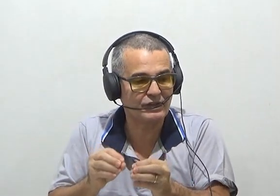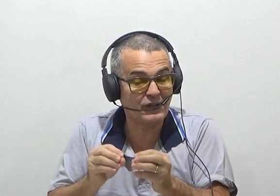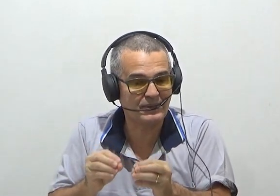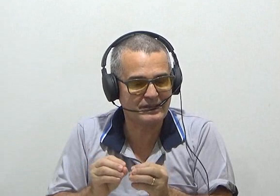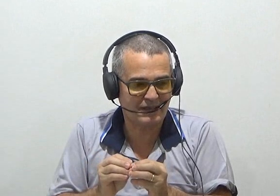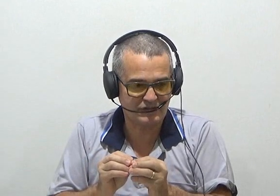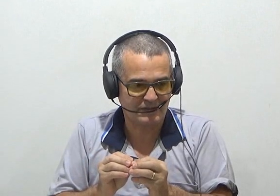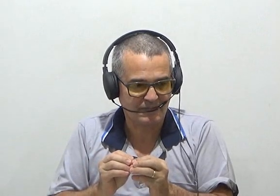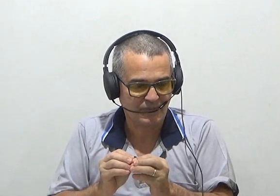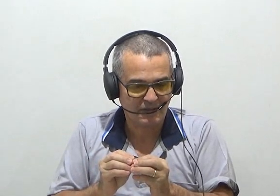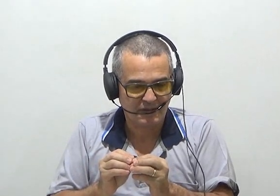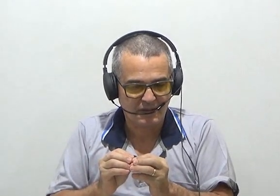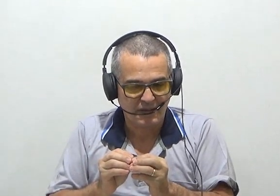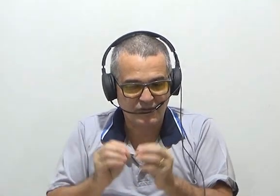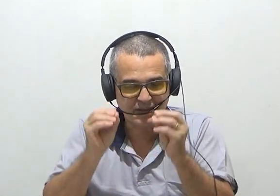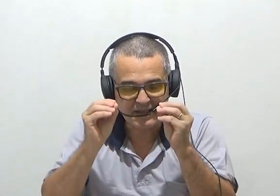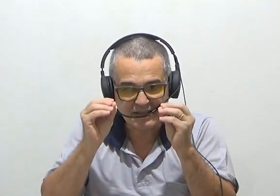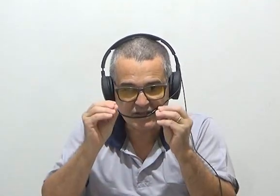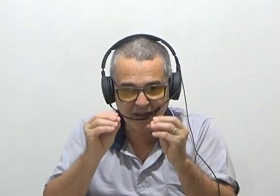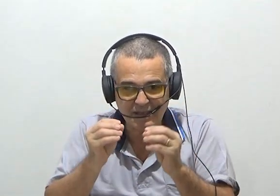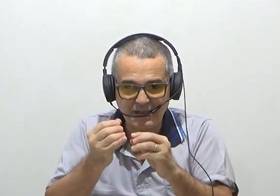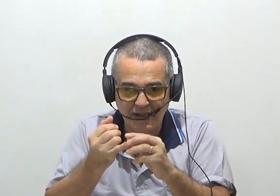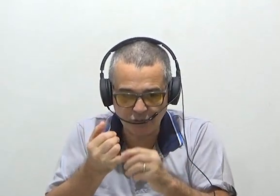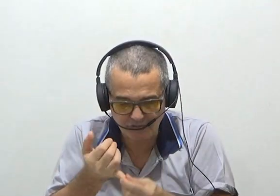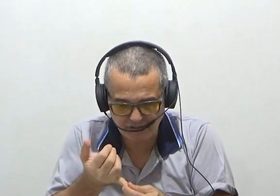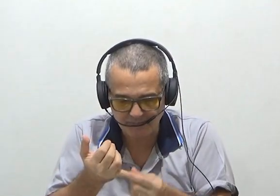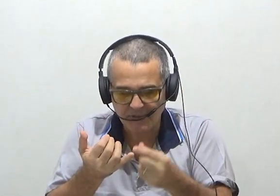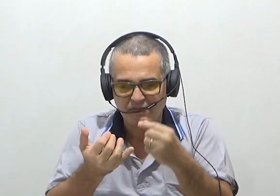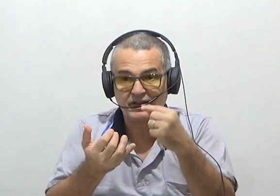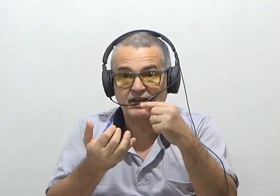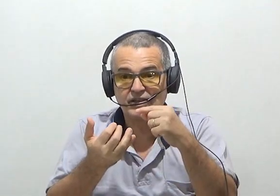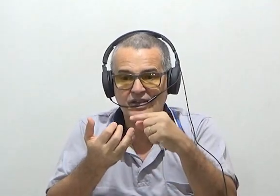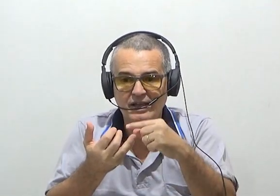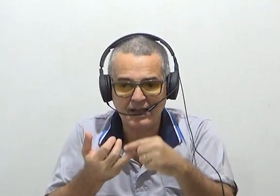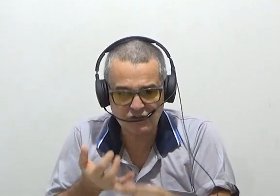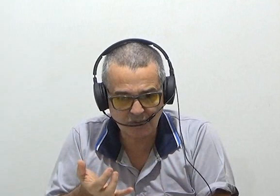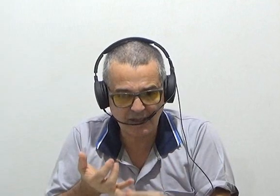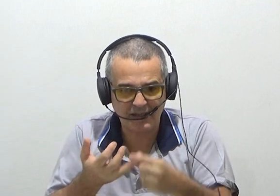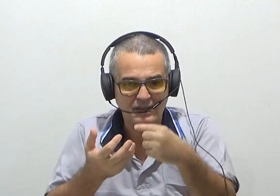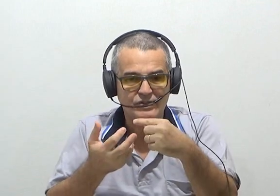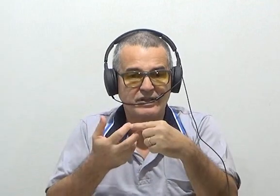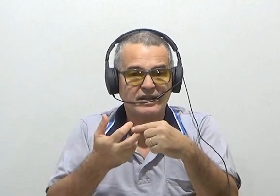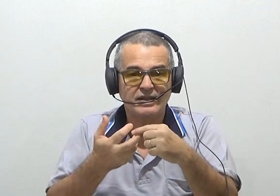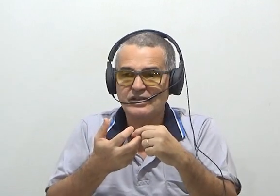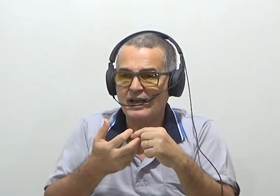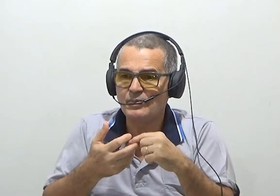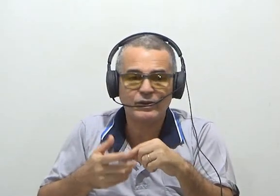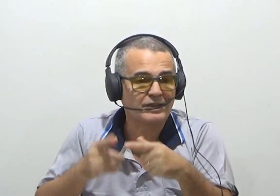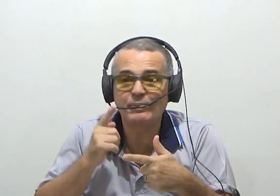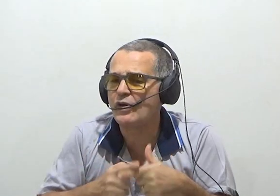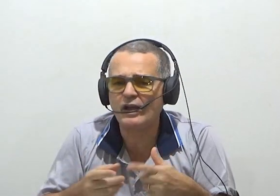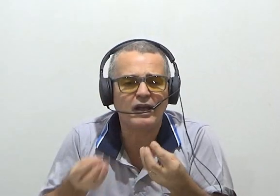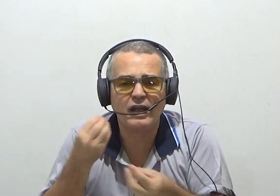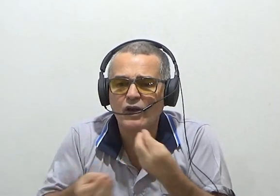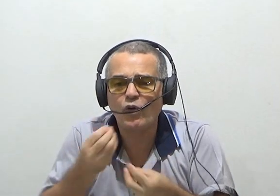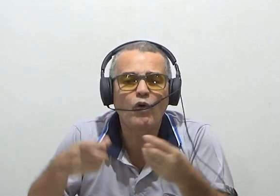a questão da aprendizagem. Você tem que deixar ele criar dúvida, você tem que deixar ele questionar, você tem que deixar ele